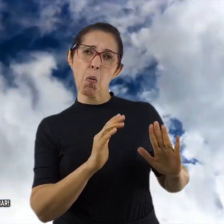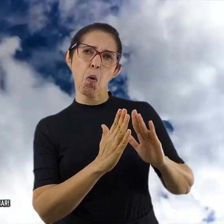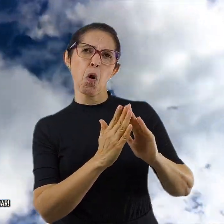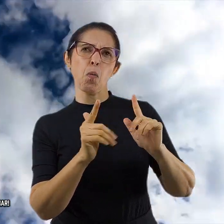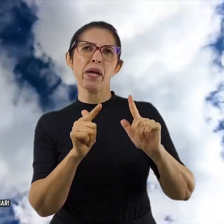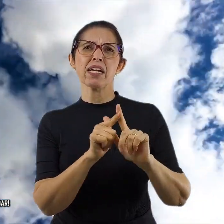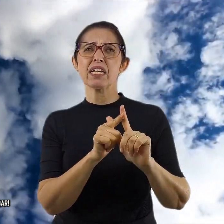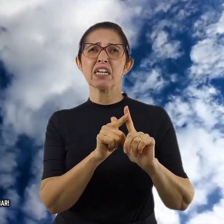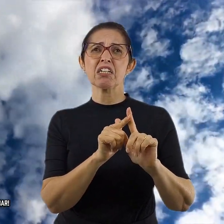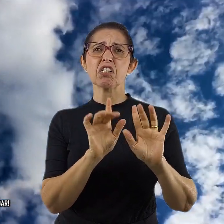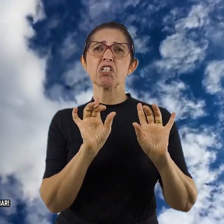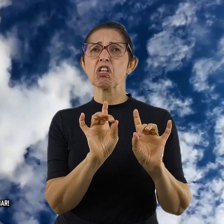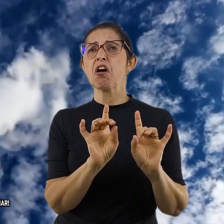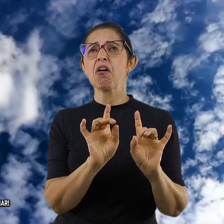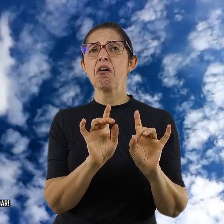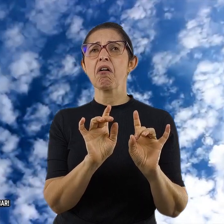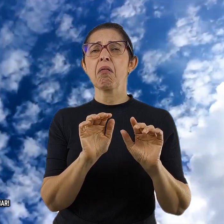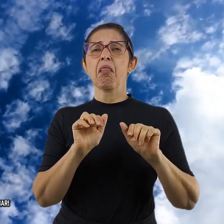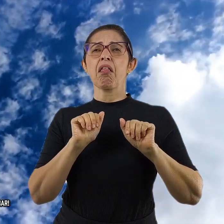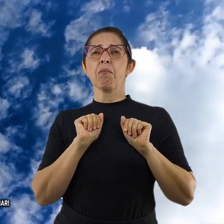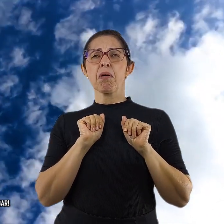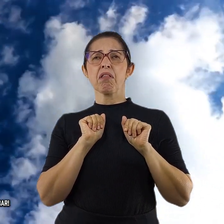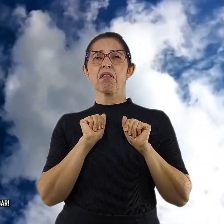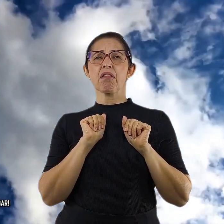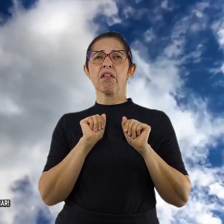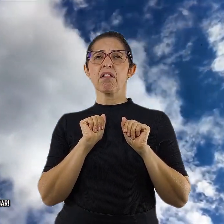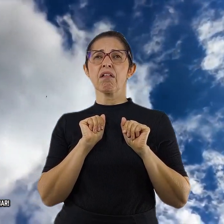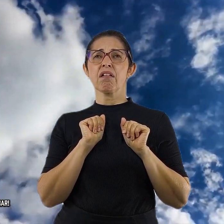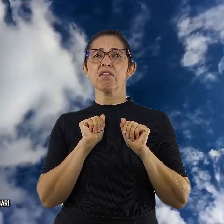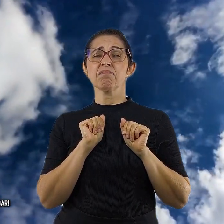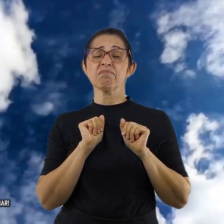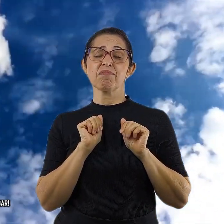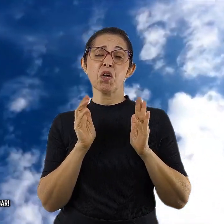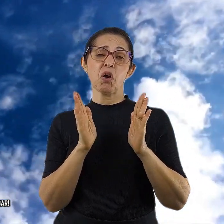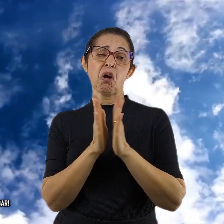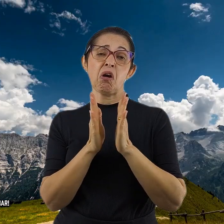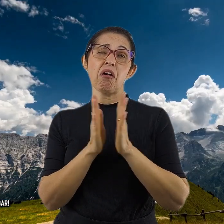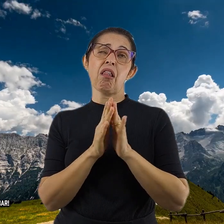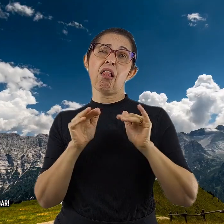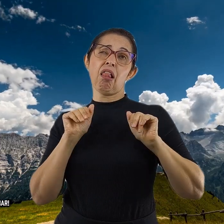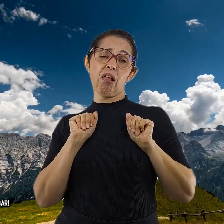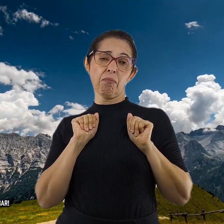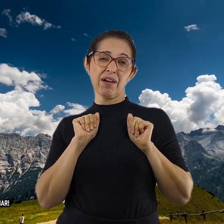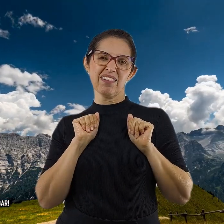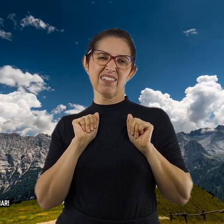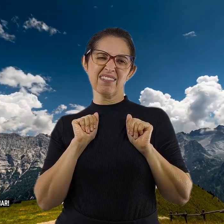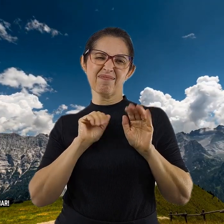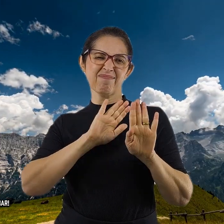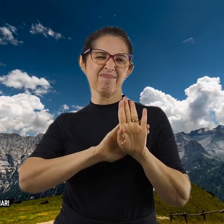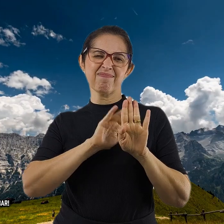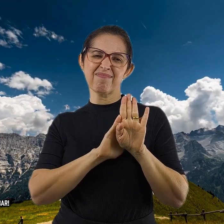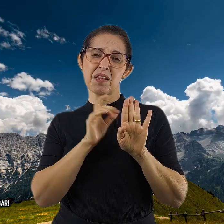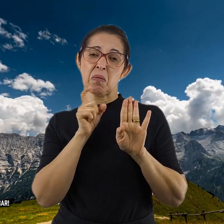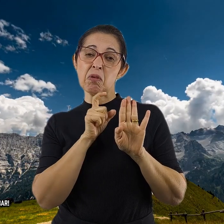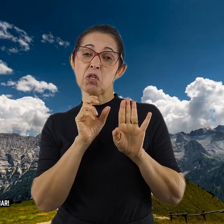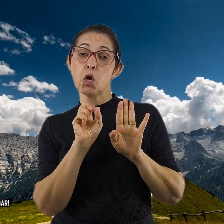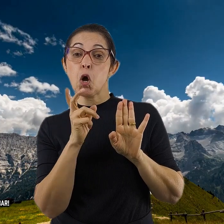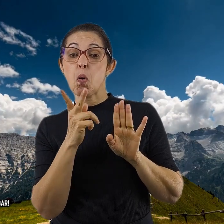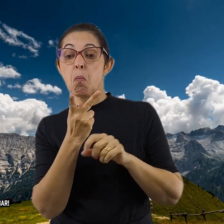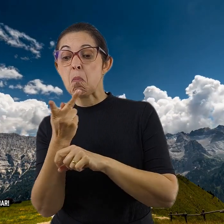ficou buscando o Senhor na cama, da igreja que se acomodou, nem da igreja que foi buscar pelas ruas.